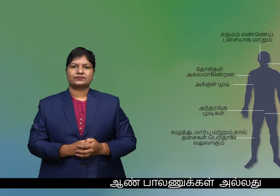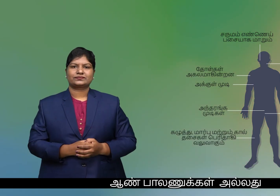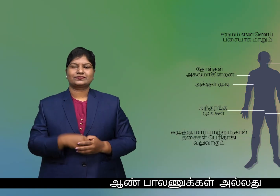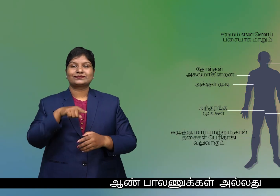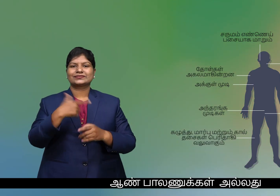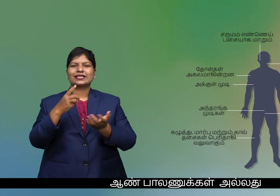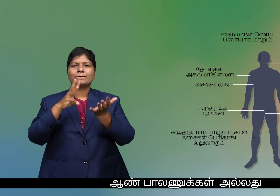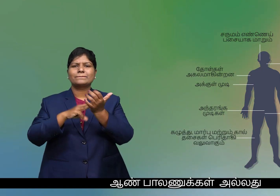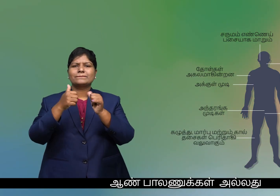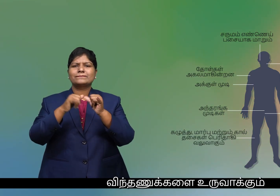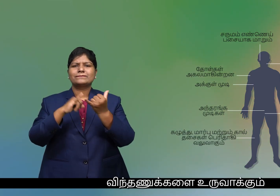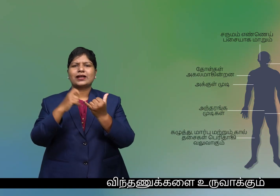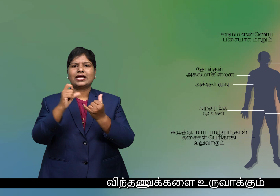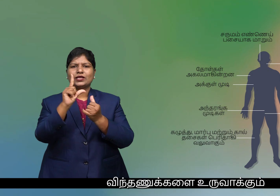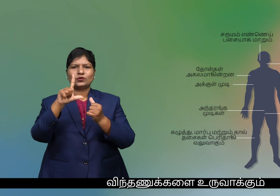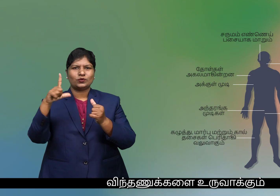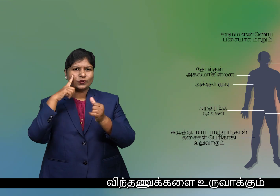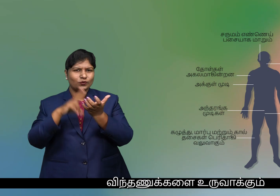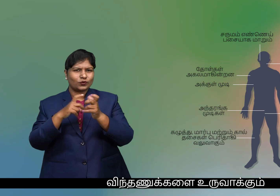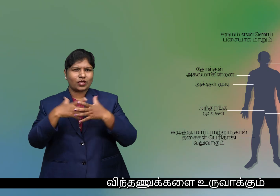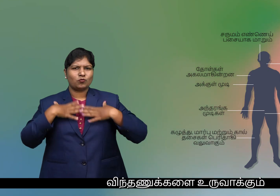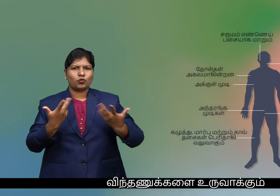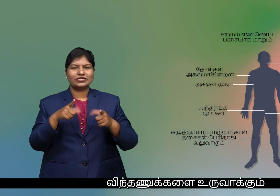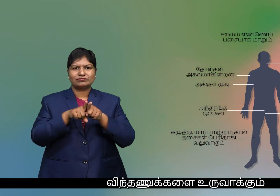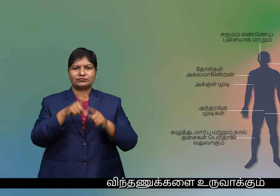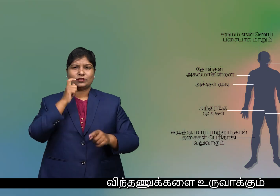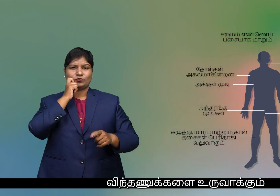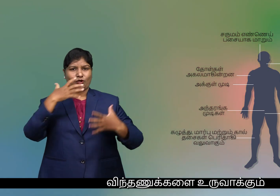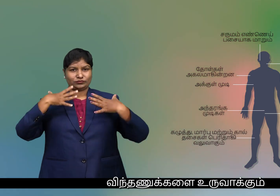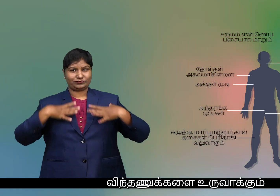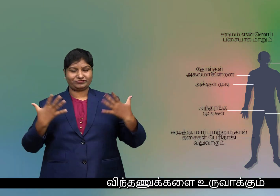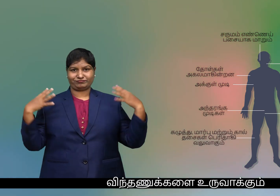ஆண் பாலணுக்கள் அல்லது விந்தணுக்கள் உருவாகின்றன.